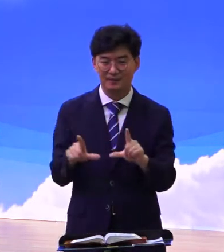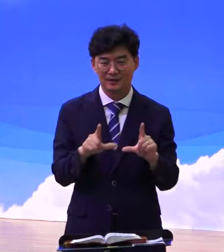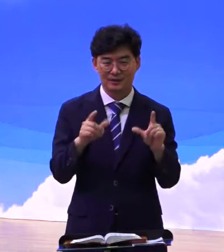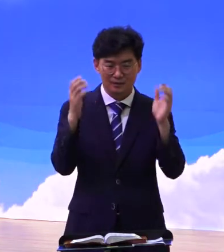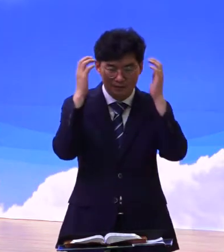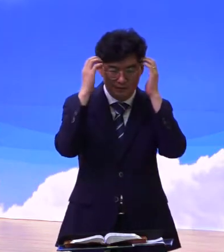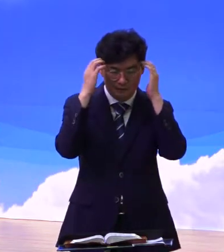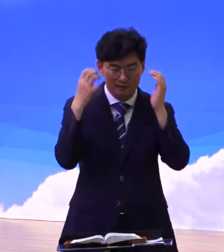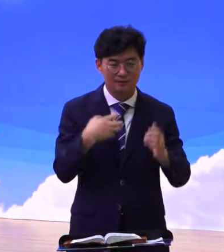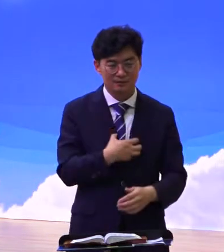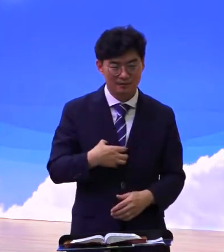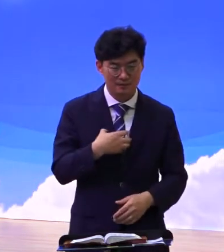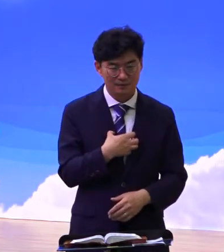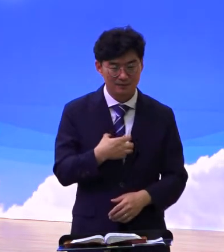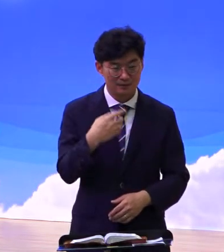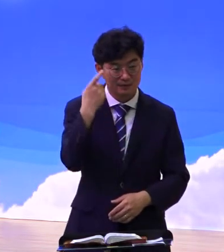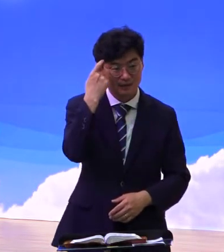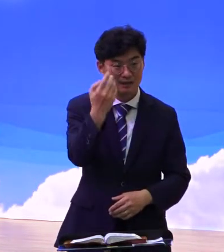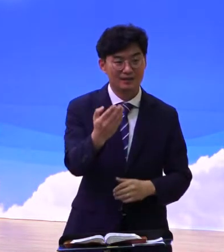고통스러우십니까?